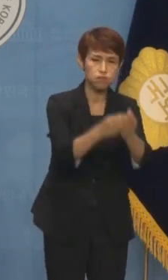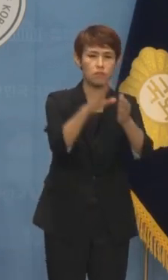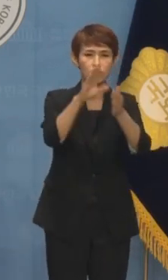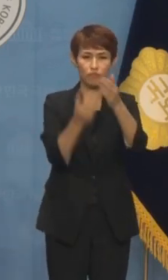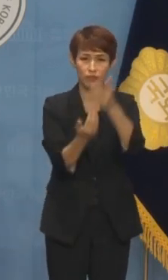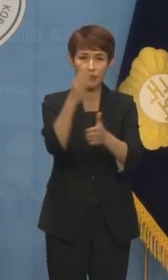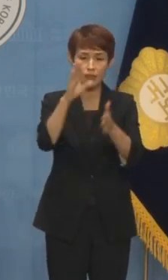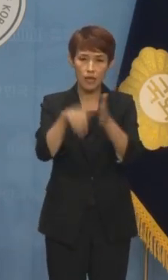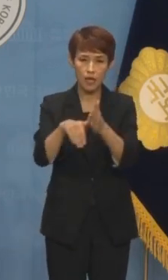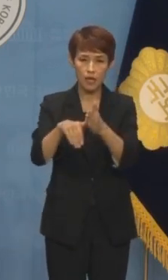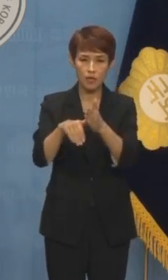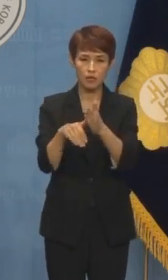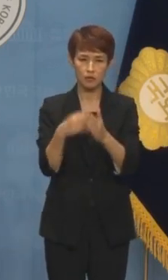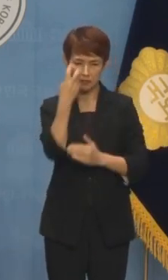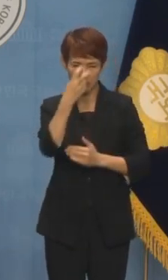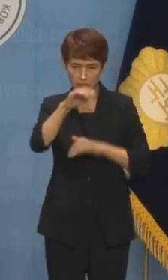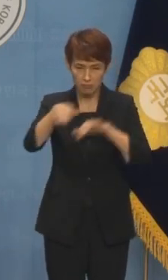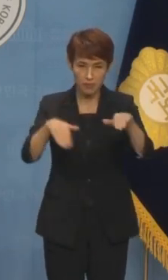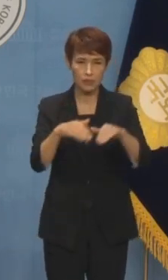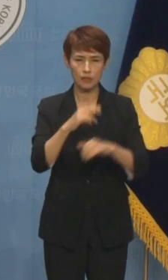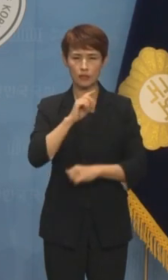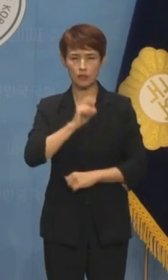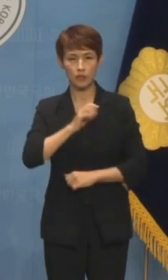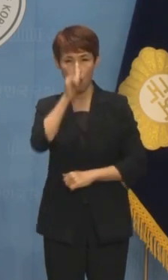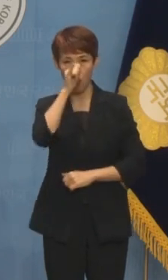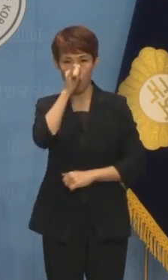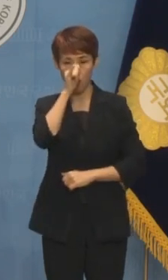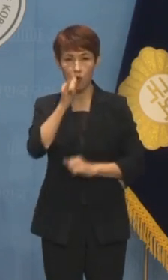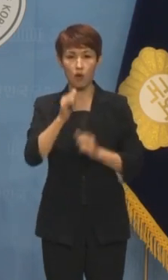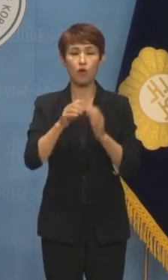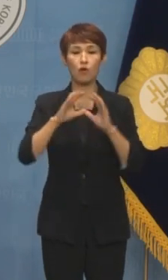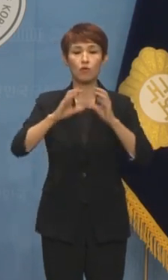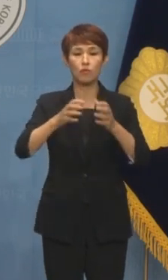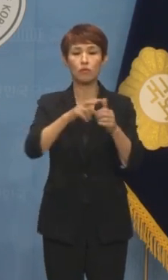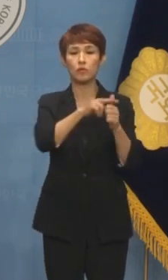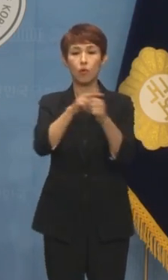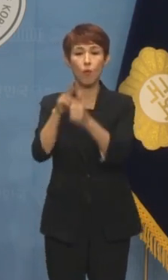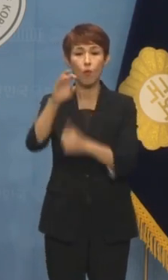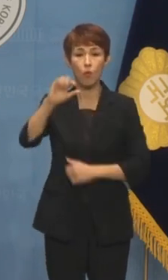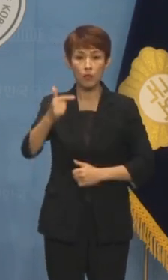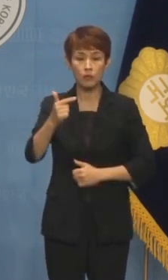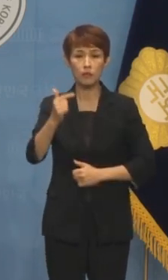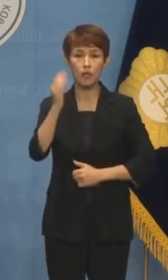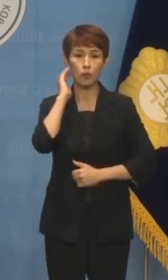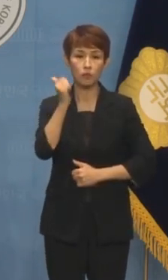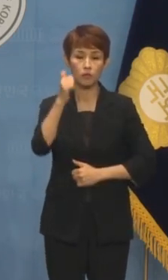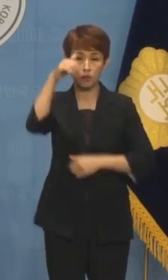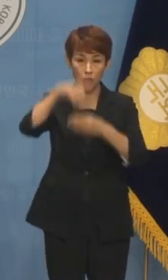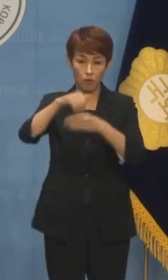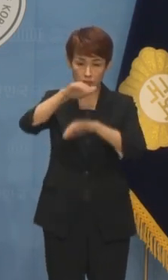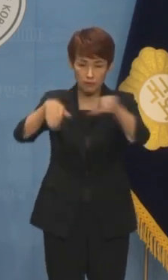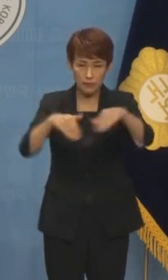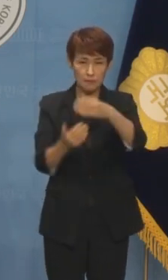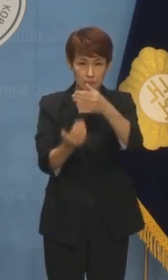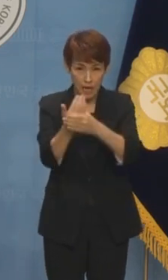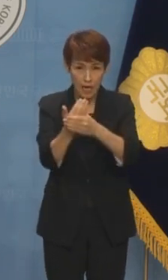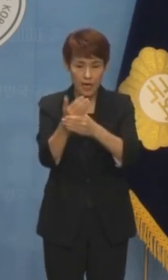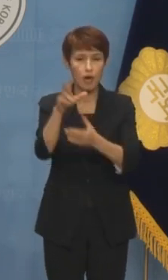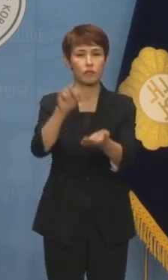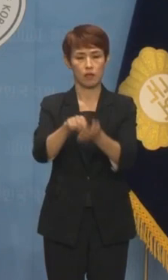개입 의혹, 2013년 국가정보원 대선 개입 사건 외압 의혹,